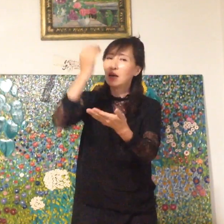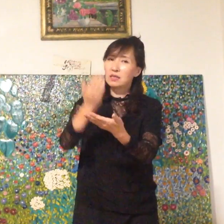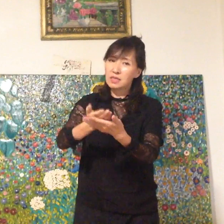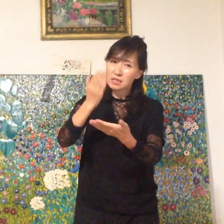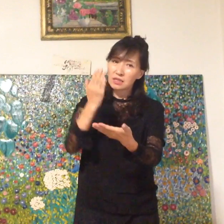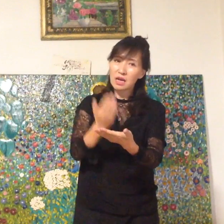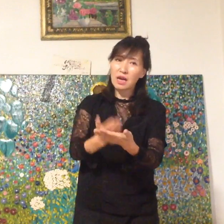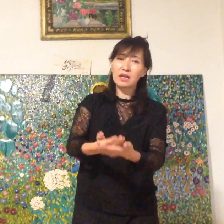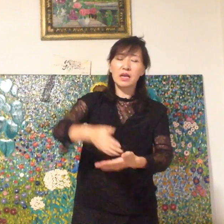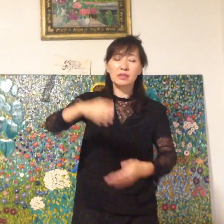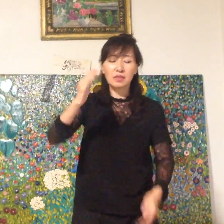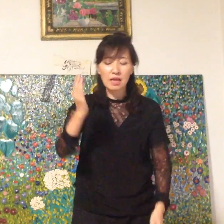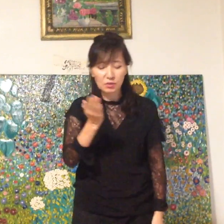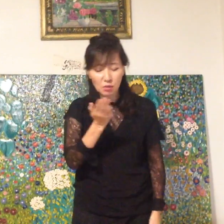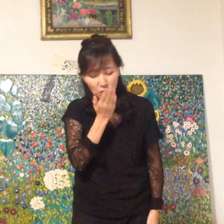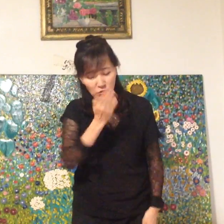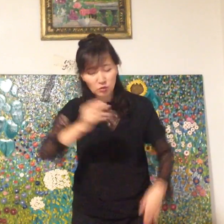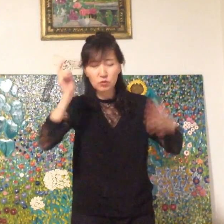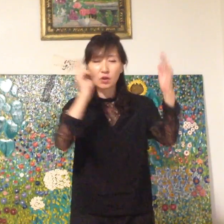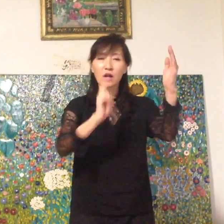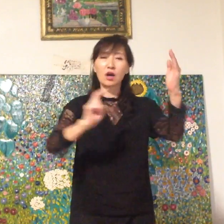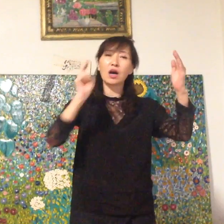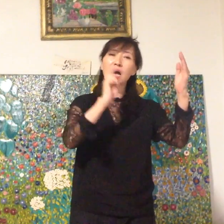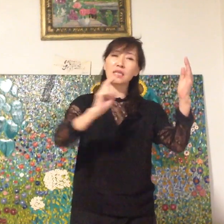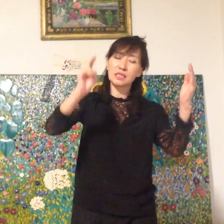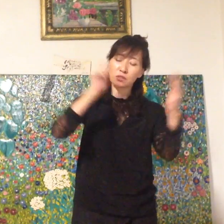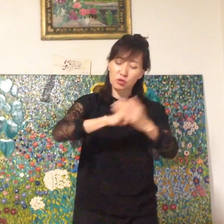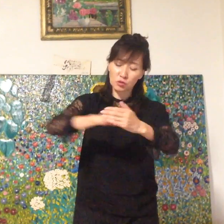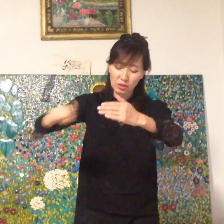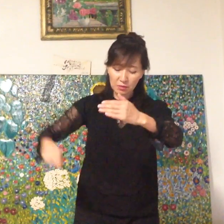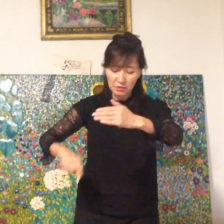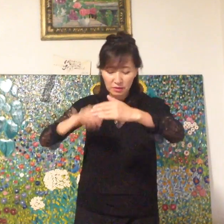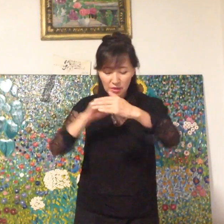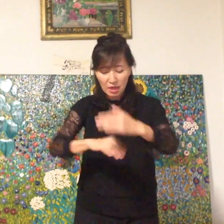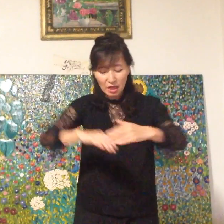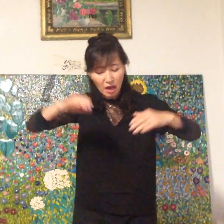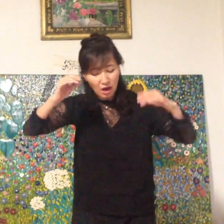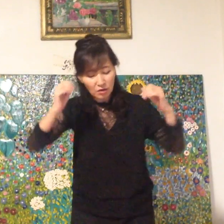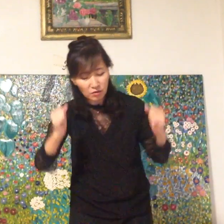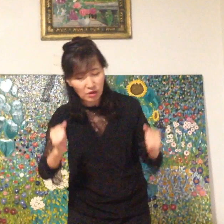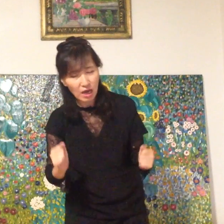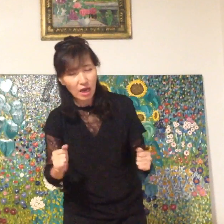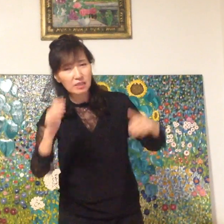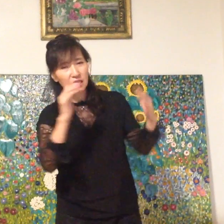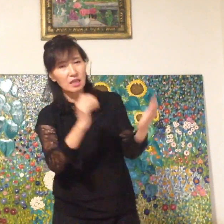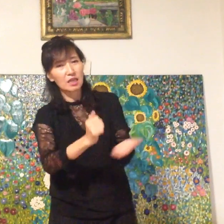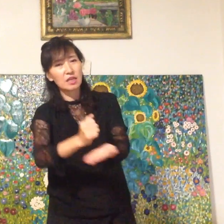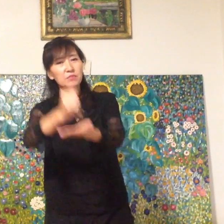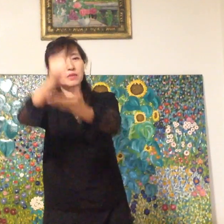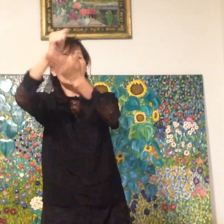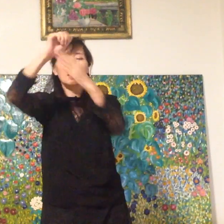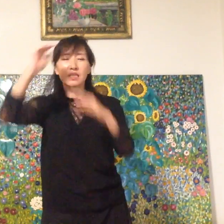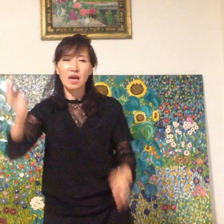이스라엘의 찬송 중 거하신 주님은 거룩하십니다